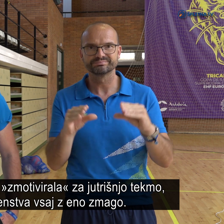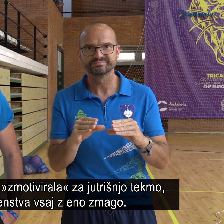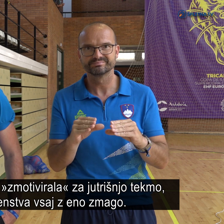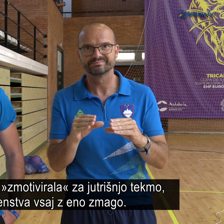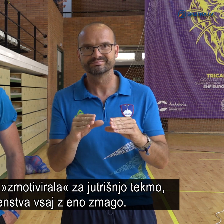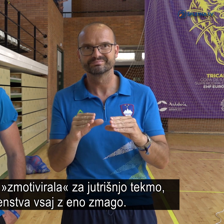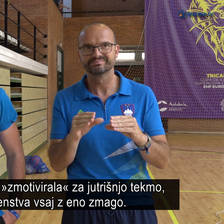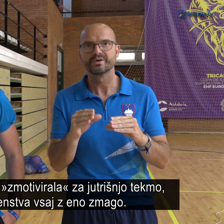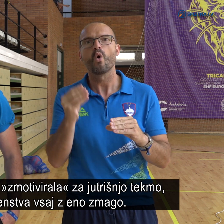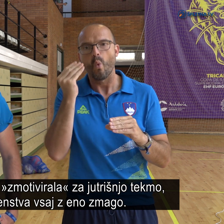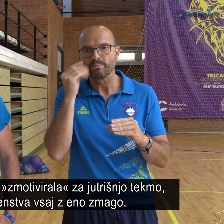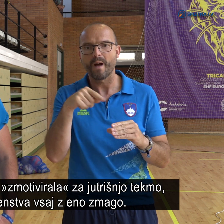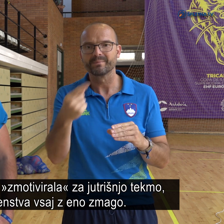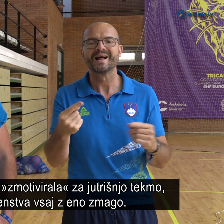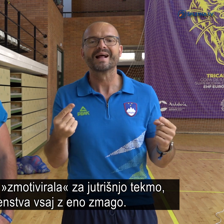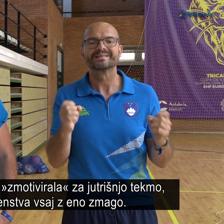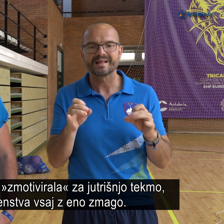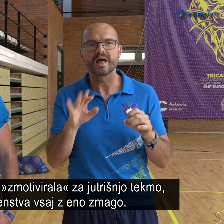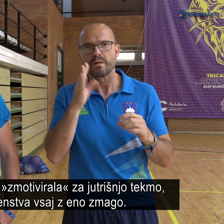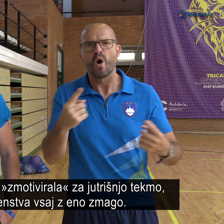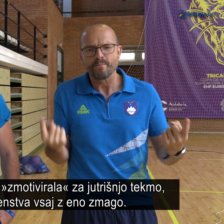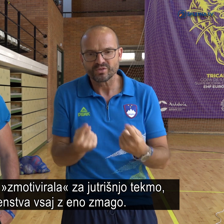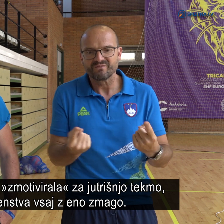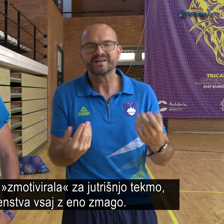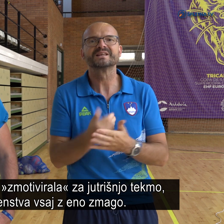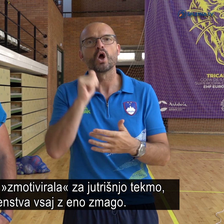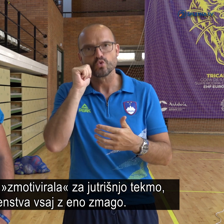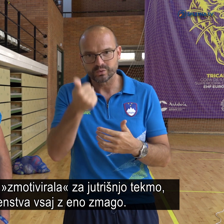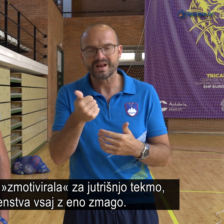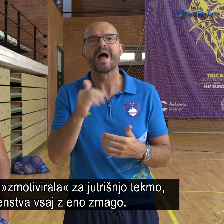trenerjem zmotivirala za jutrišnjo tekmo, da gremo s prvenstva vsaj z eno zmago.